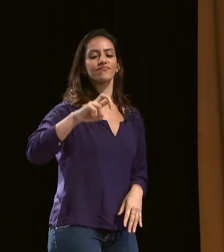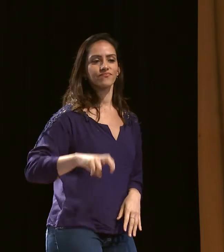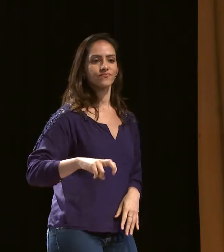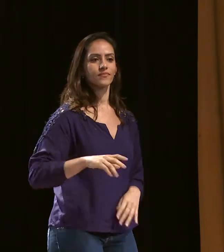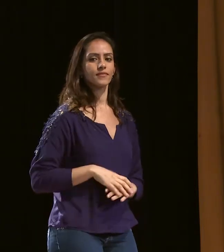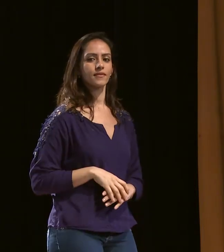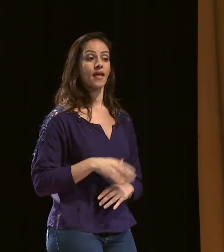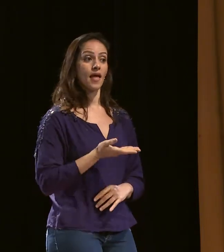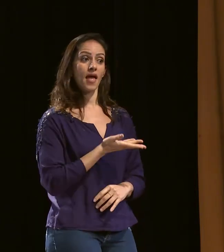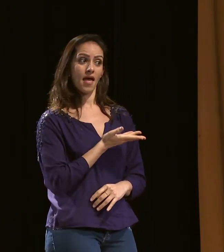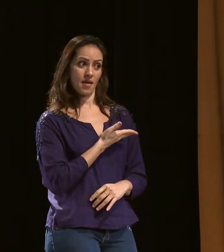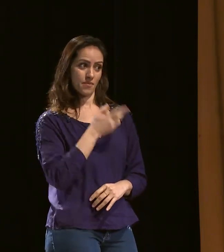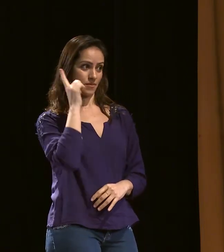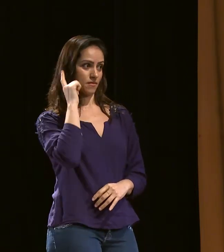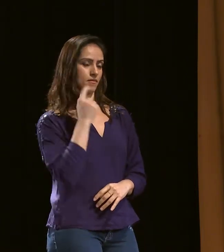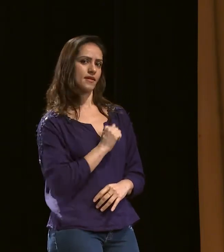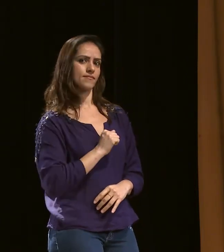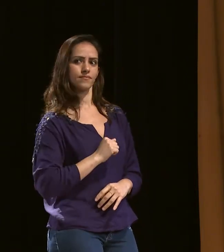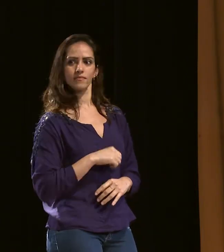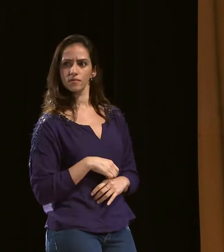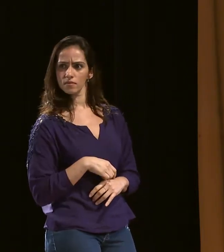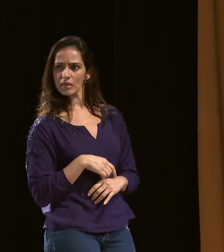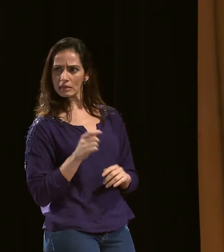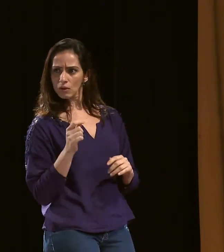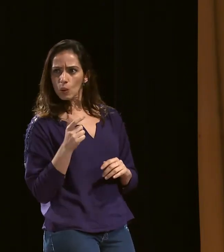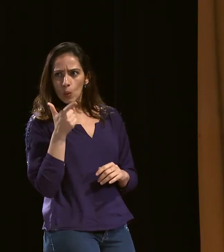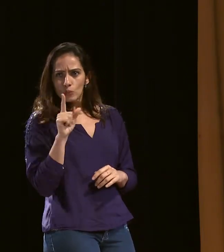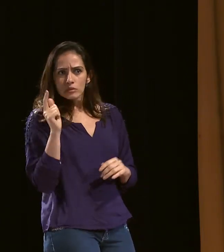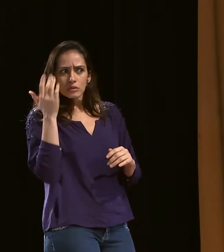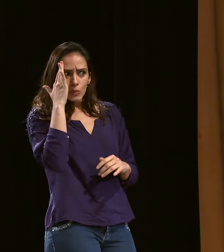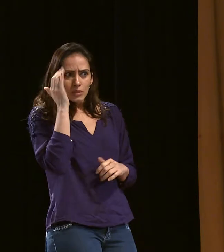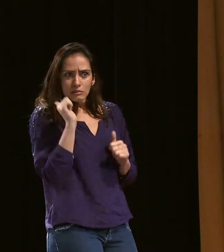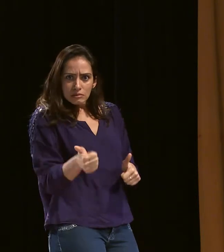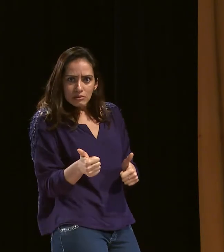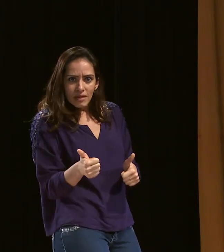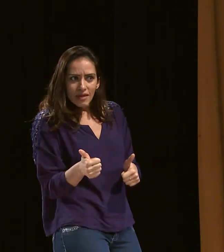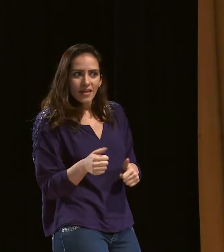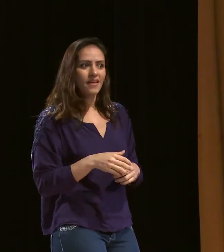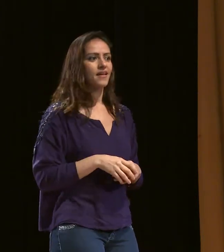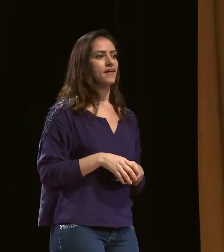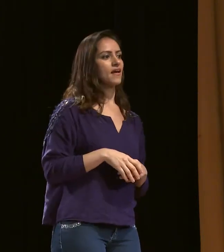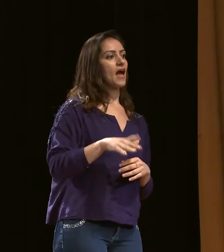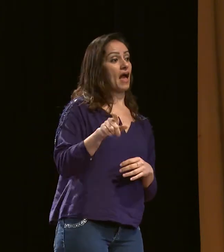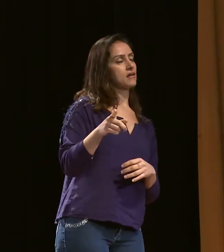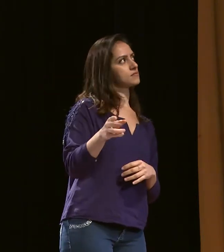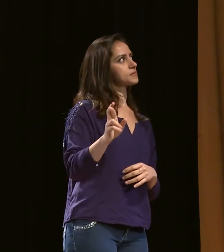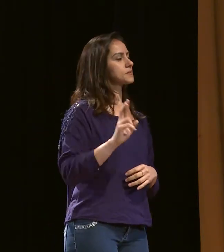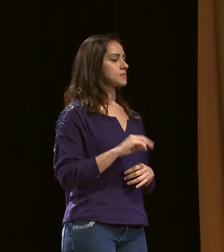eu saía, me sentava, e aí os amigos surdos eles me catucavam e falavam, ó, você conseguiu entender? Não, eu perguntava se conseguia entender e